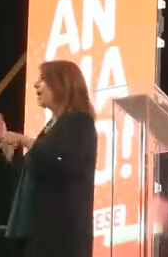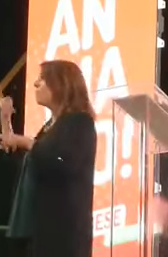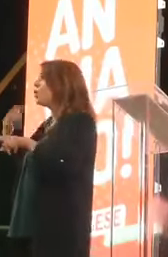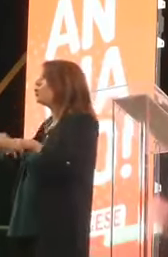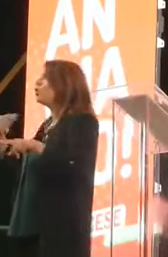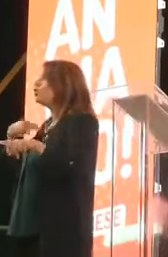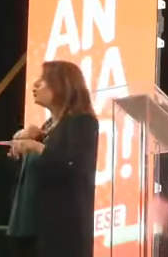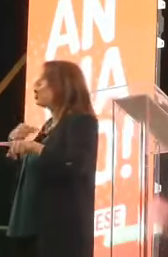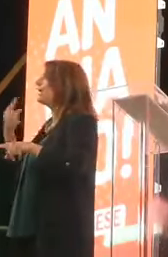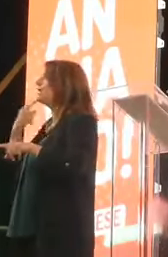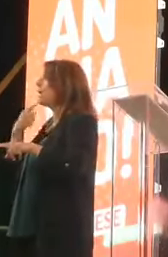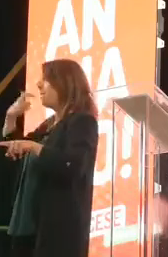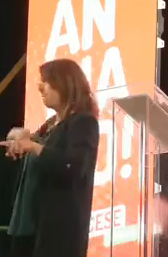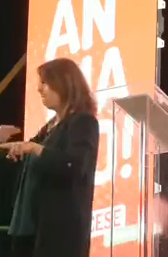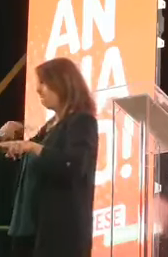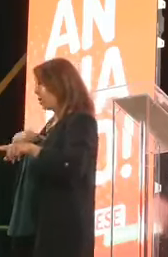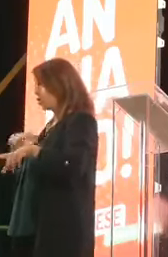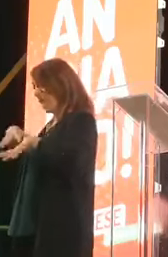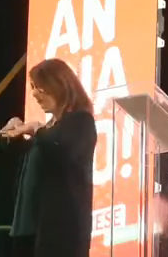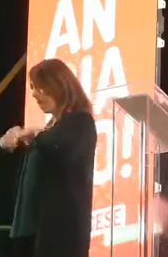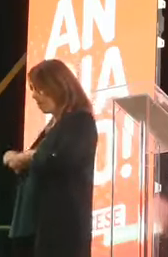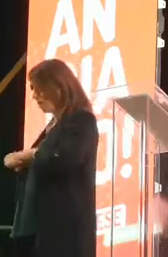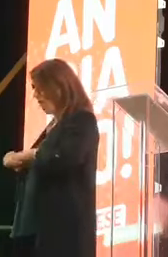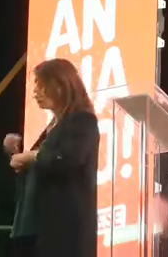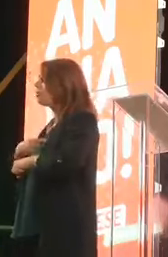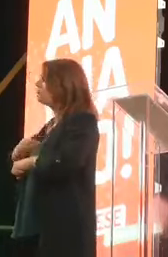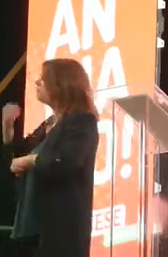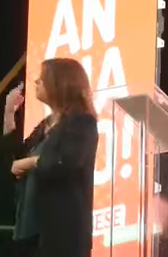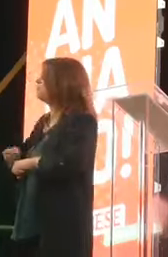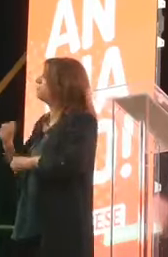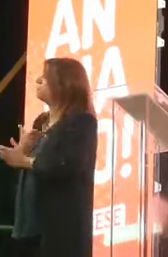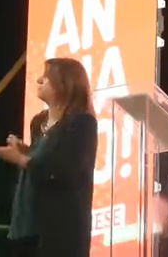che mantiene gli impegni presi.